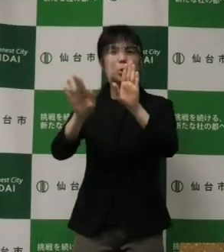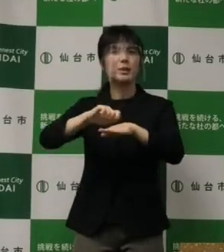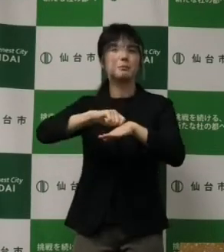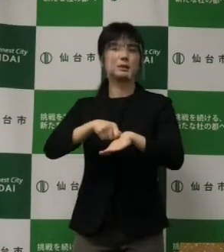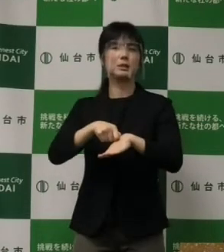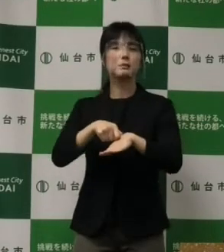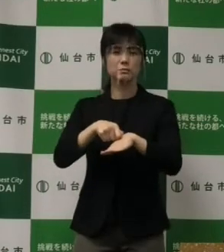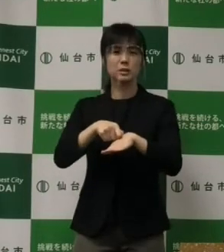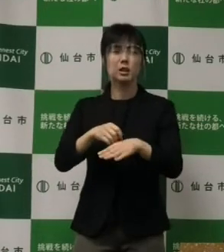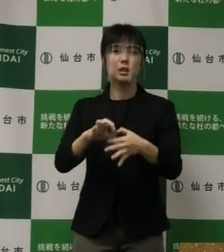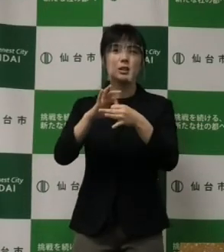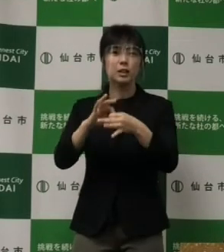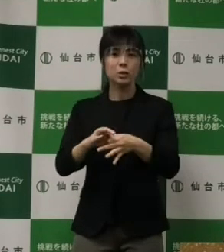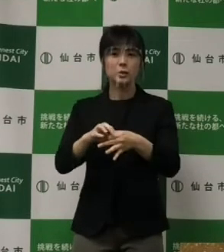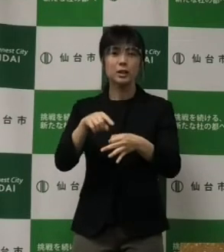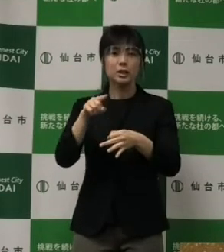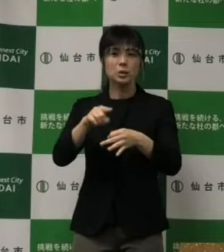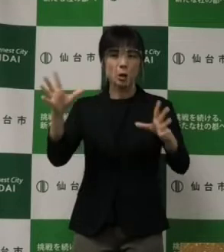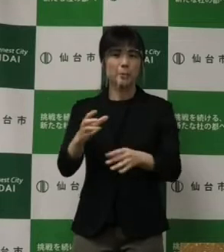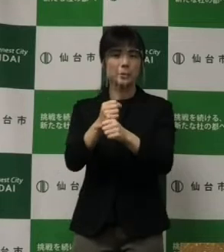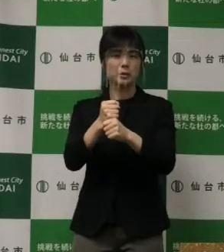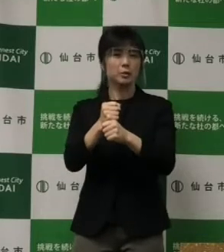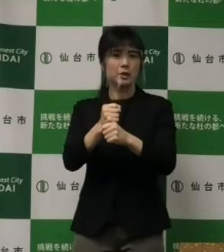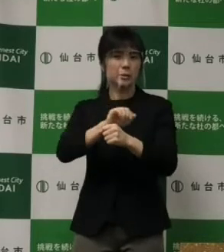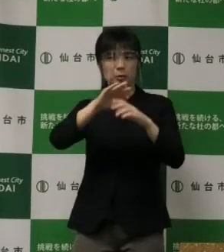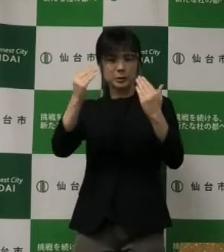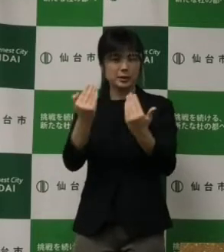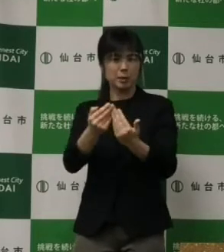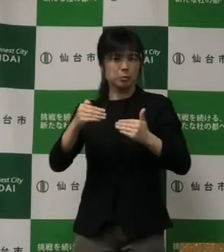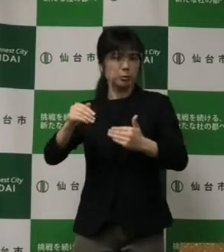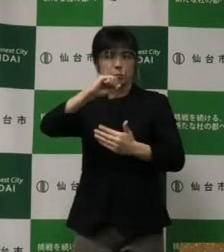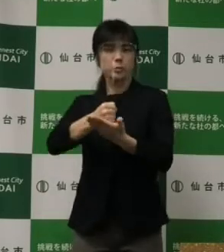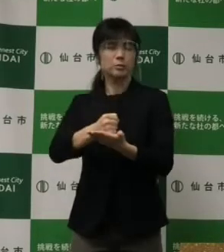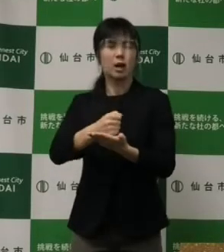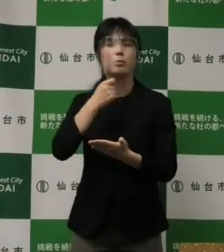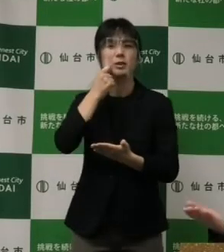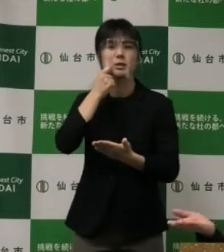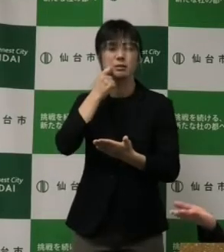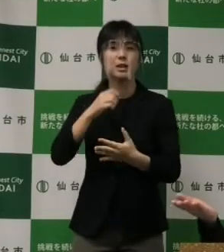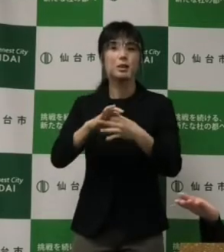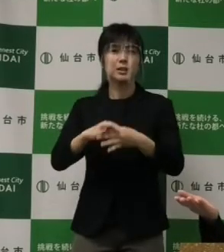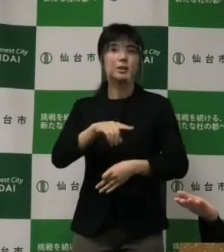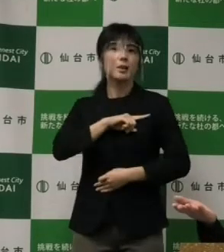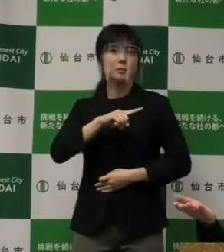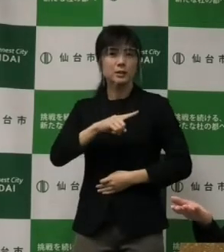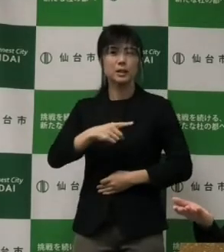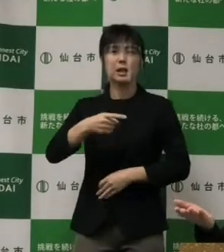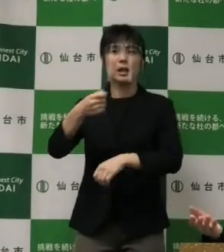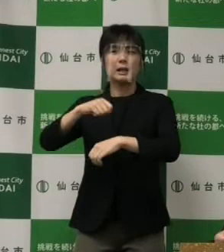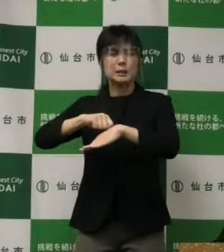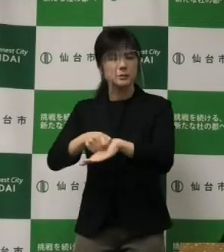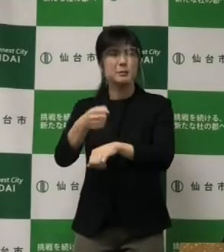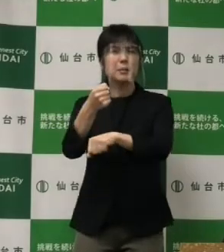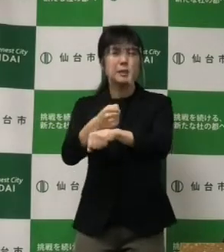を一気に進めるということではなく、やはり大変なところを、そこ支えしていくということは必要